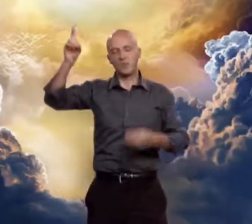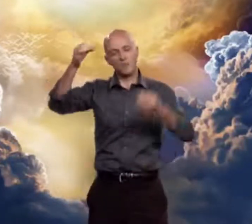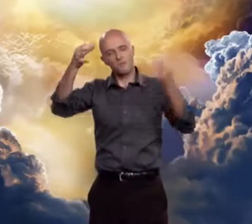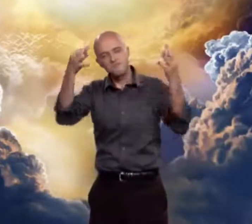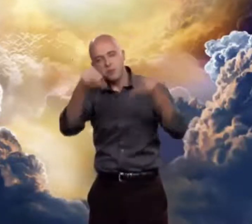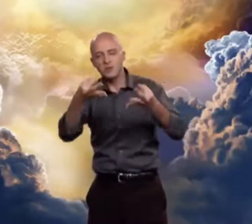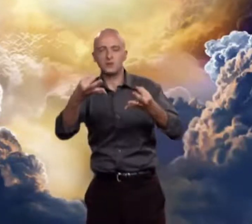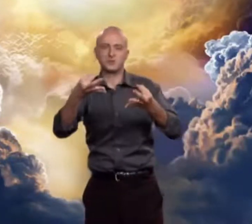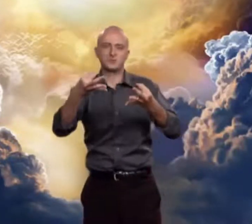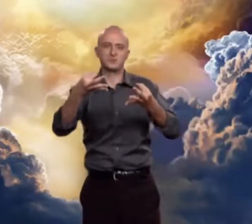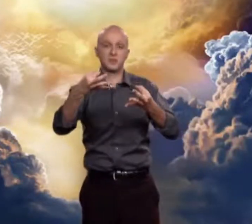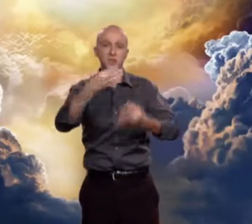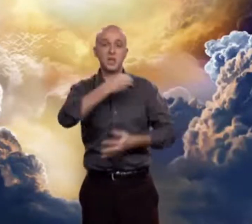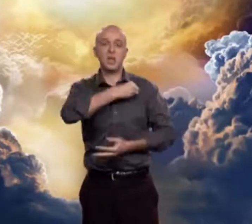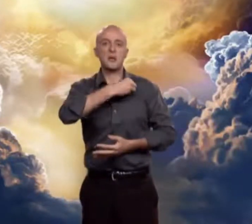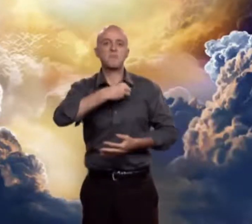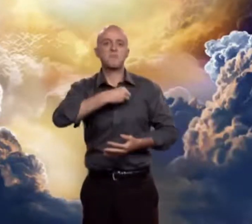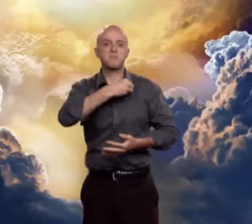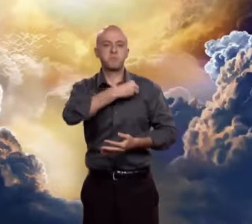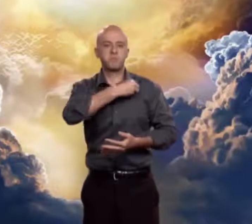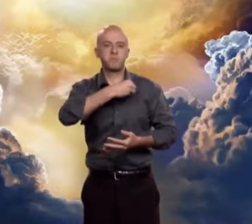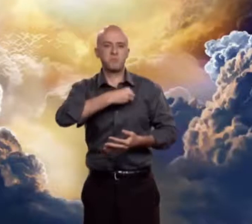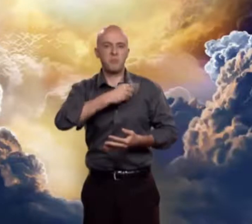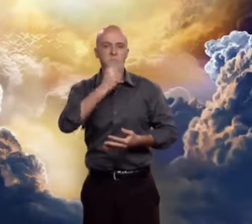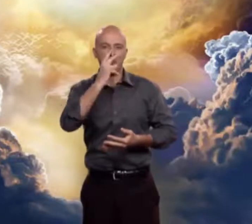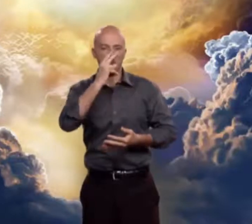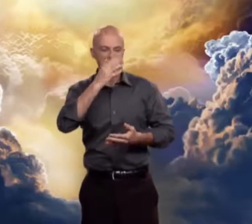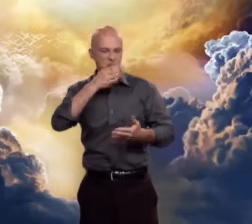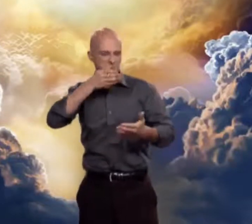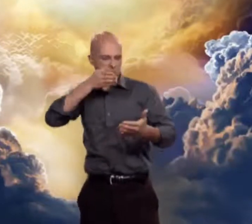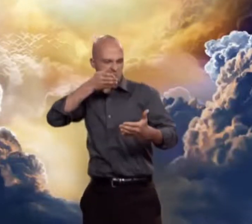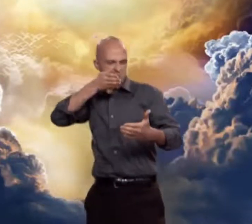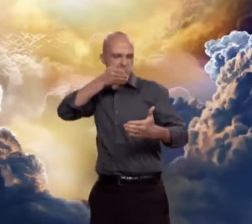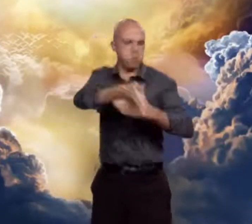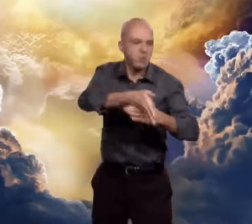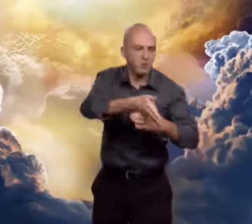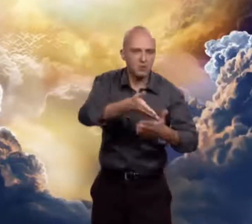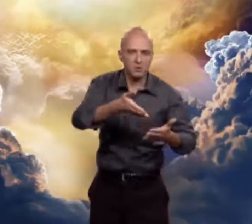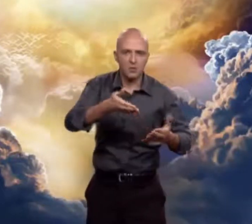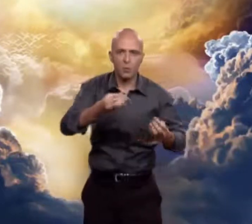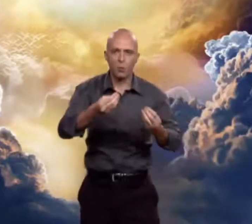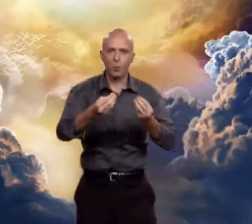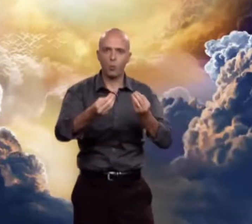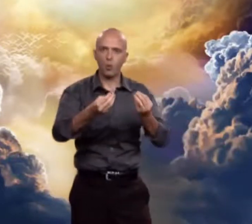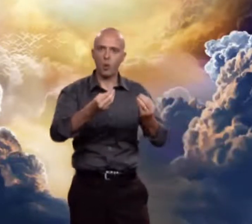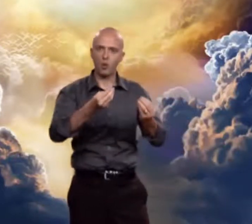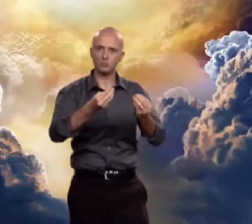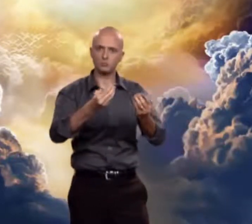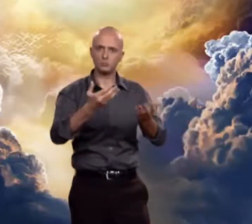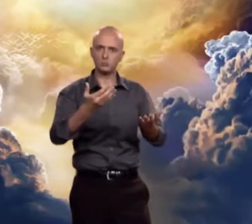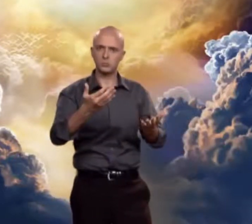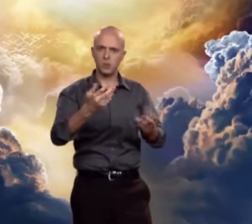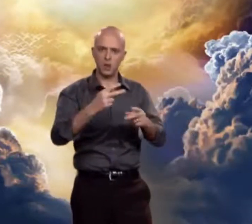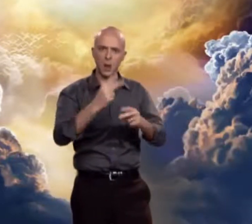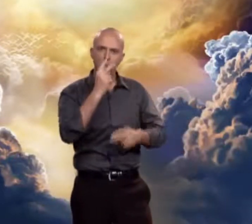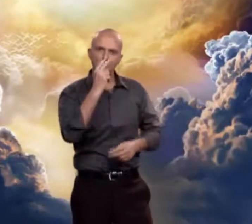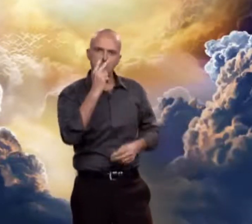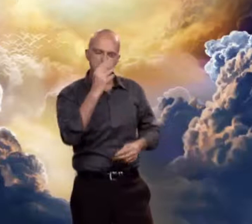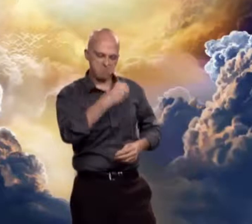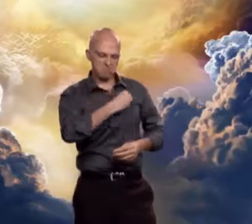sua graça, nem houve qualquer imperfeição em seu governo para dar motivo à rebelião. O pecado é um intruso e